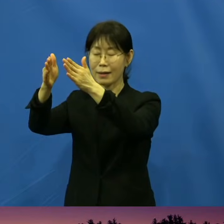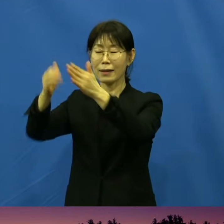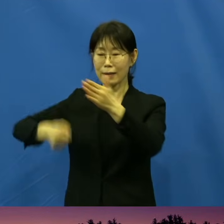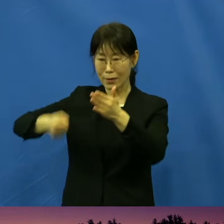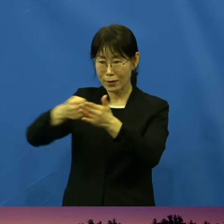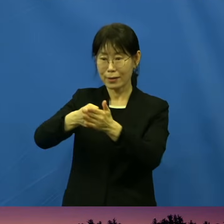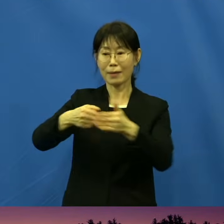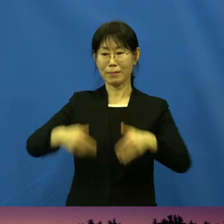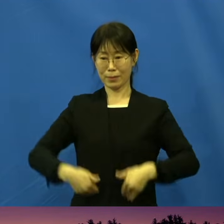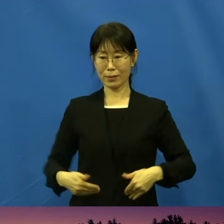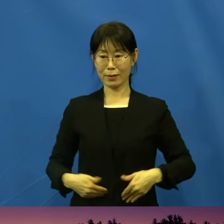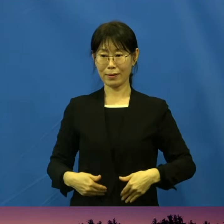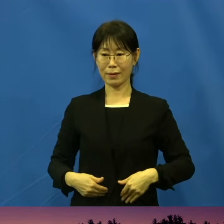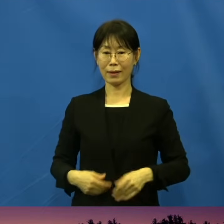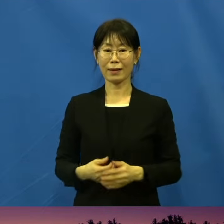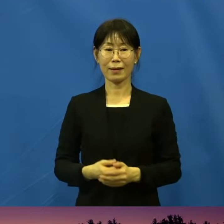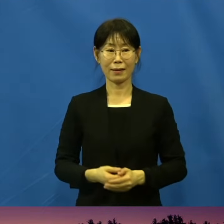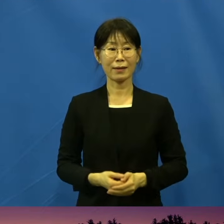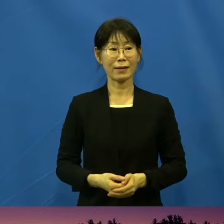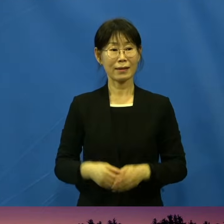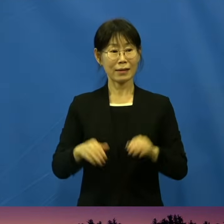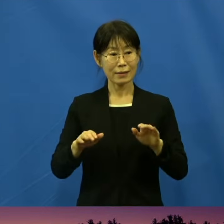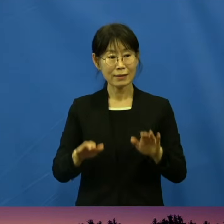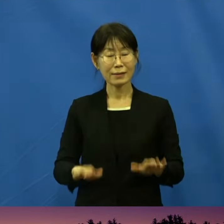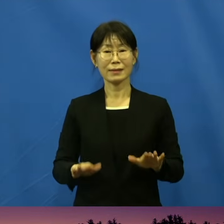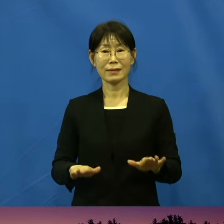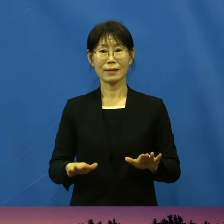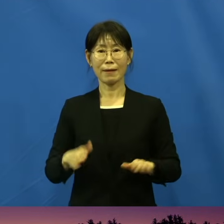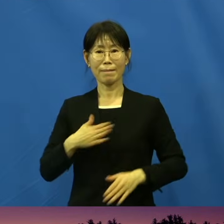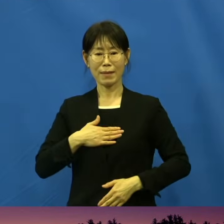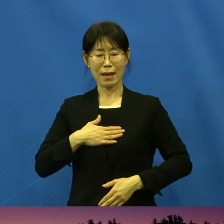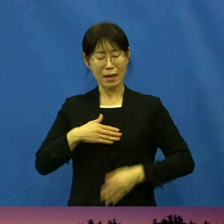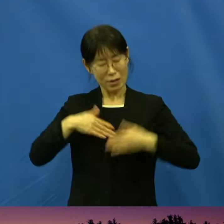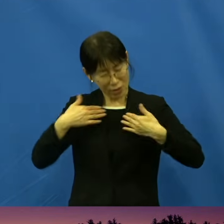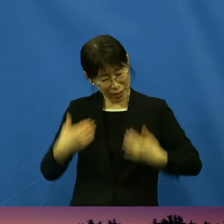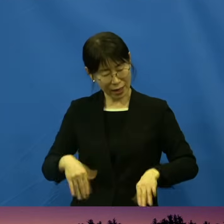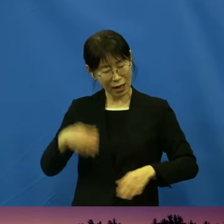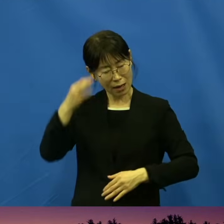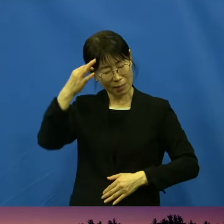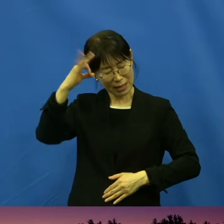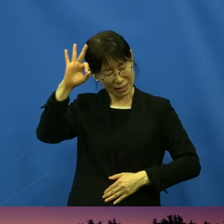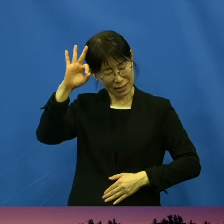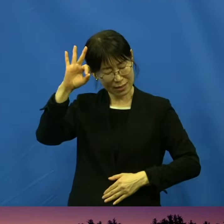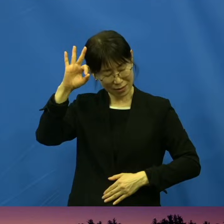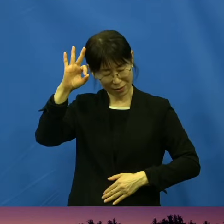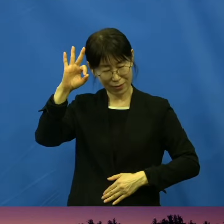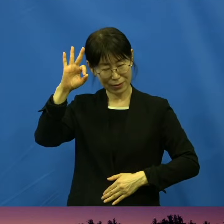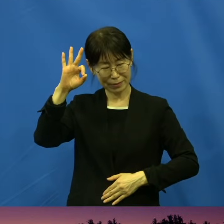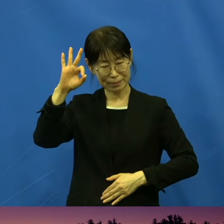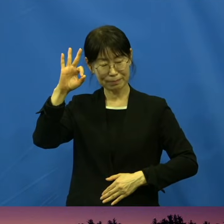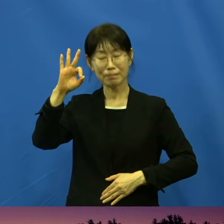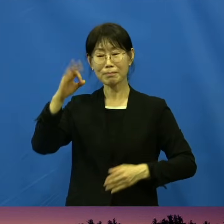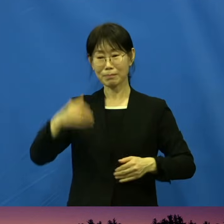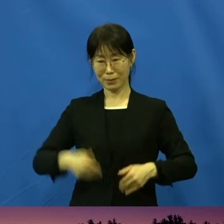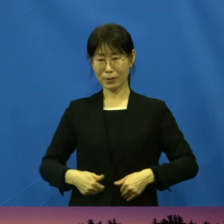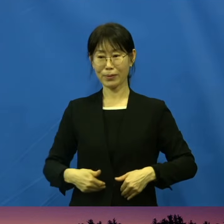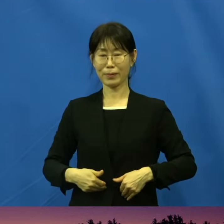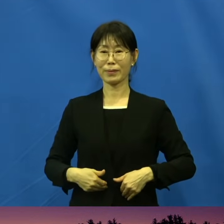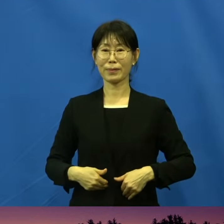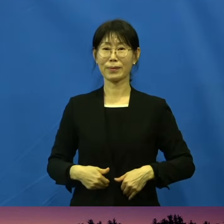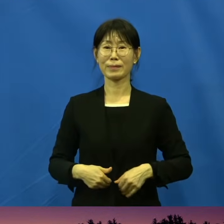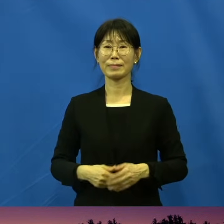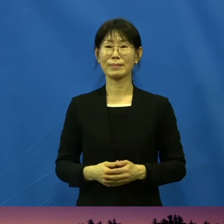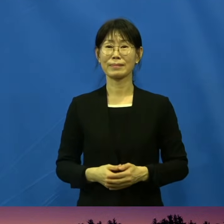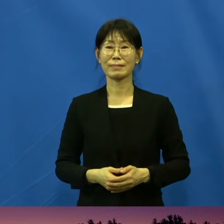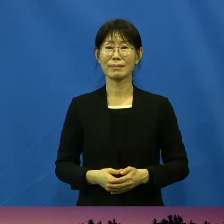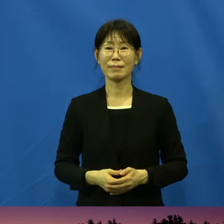여러분, 우리 이전보다 더 많은 열심으로 우리는 우리의 자신을 한계를 이겨내려고 우리 스스로의 힘으로 노력을 하려고 하지만